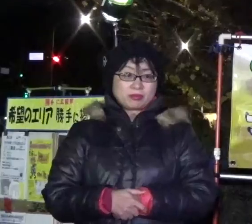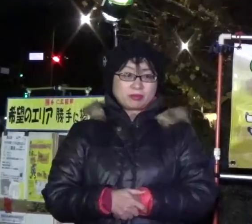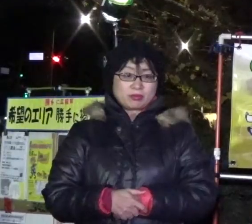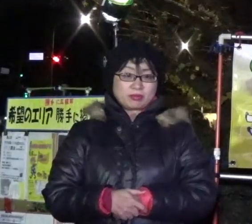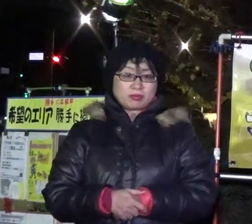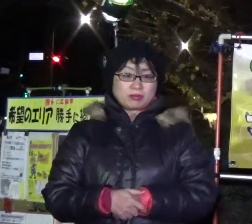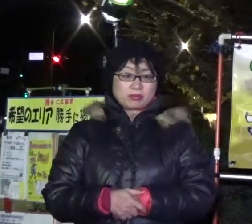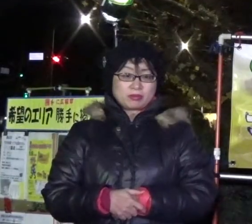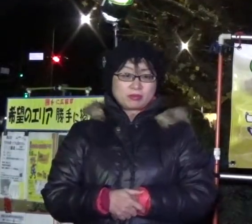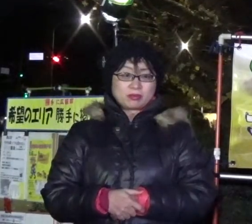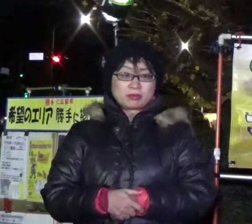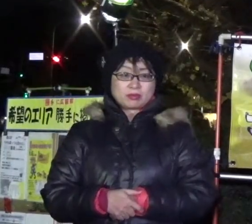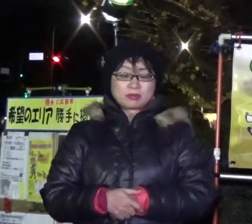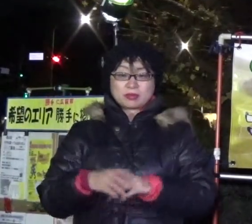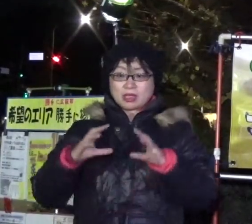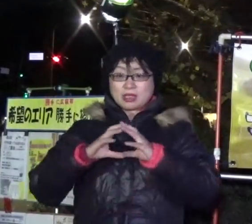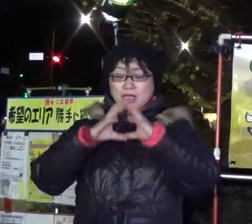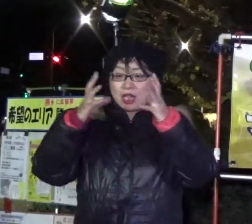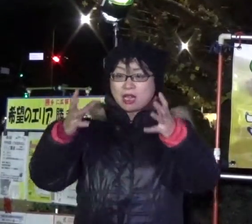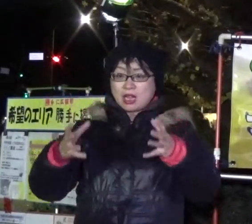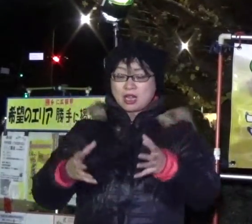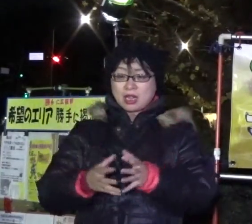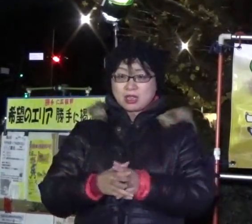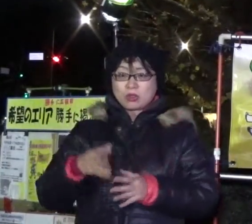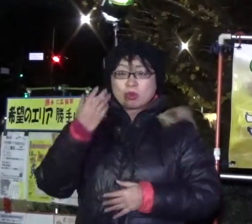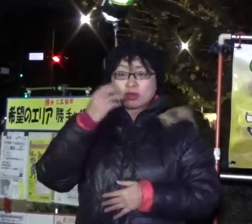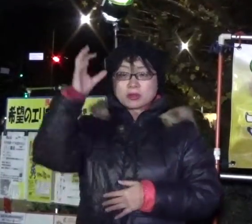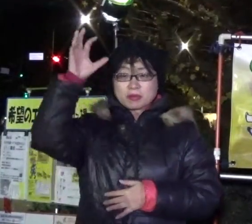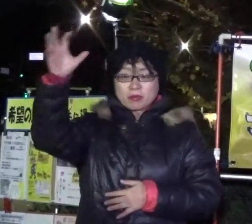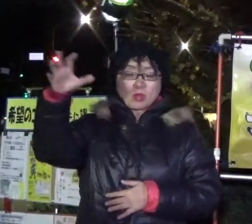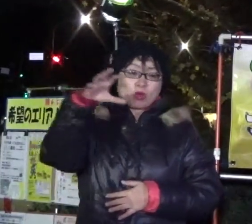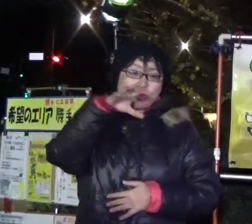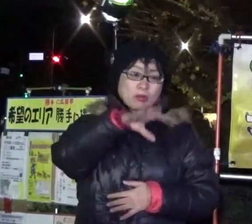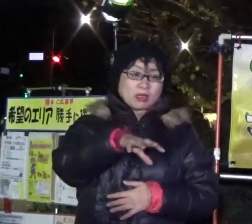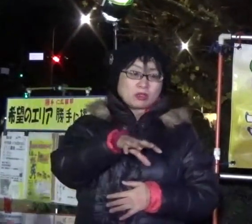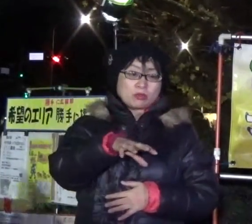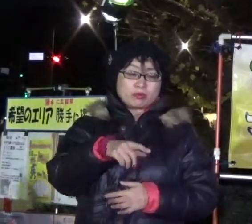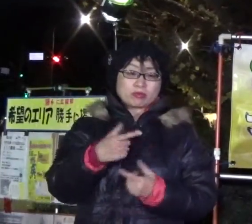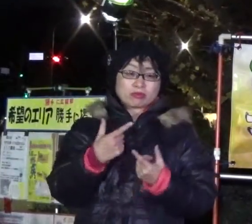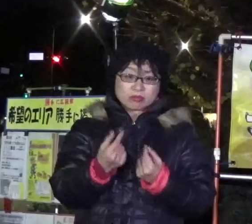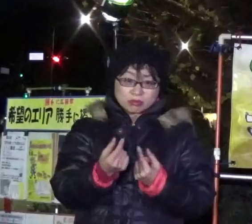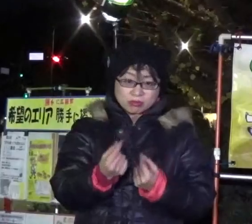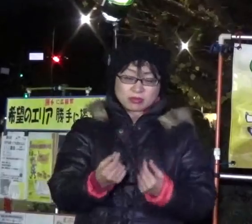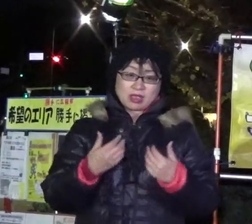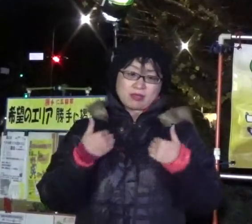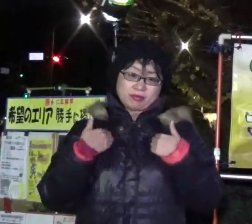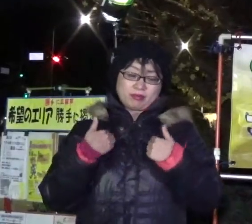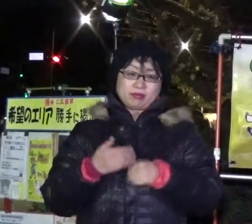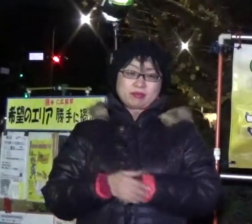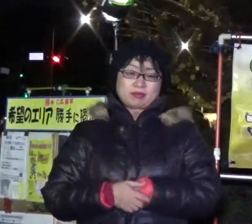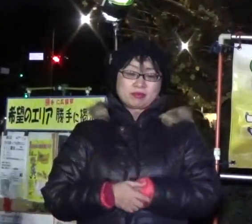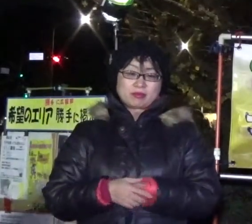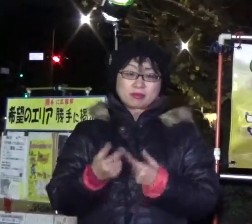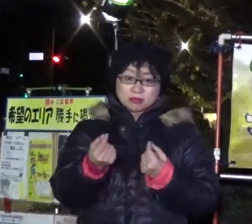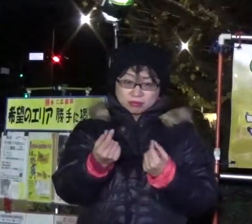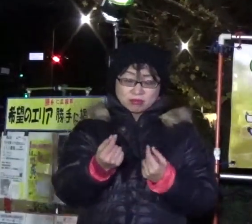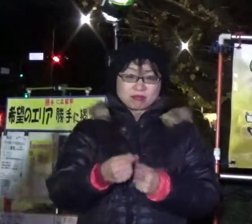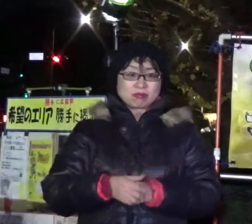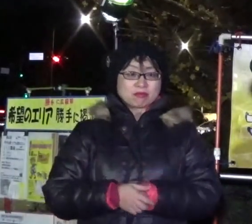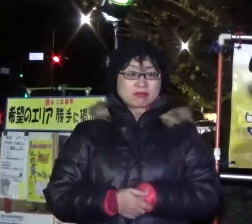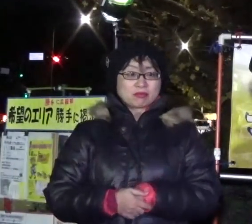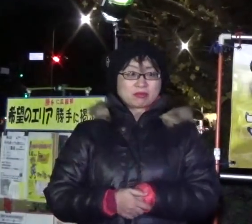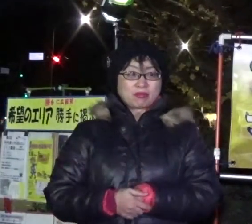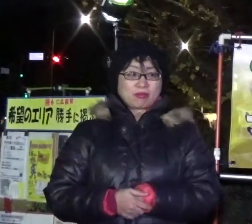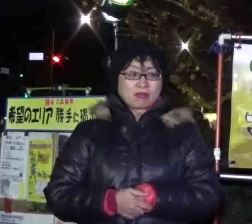んなん世界中希望のエリアであってしかるべきじゃないですか、皆さんね。そうでしょ、北